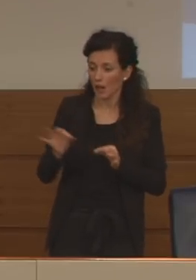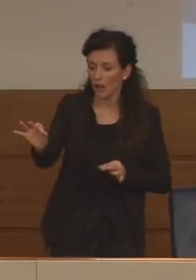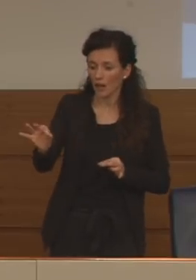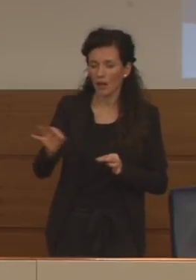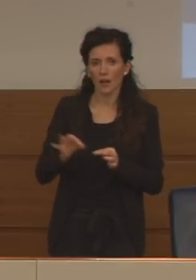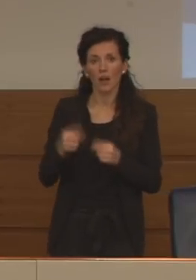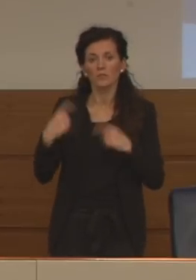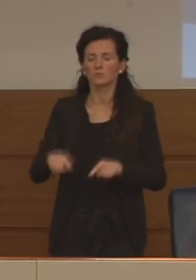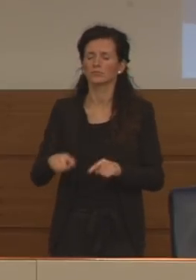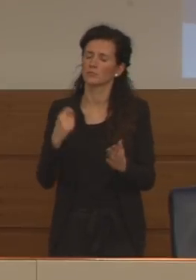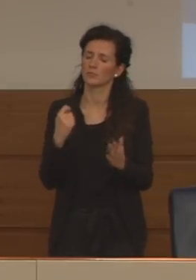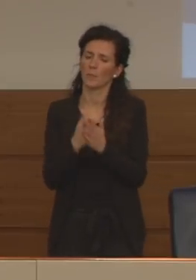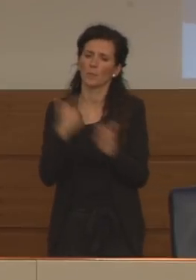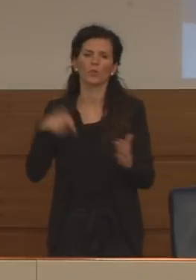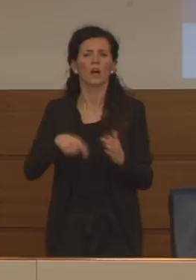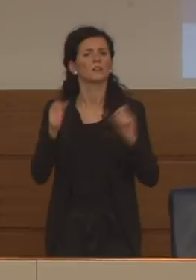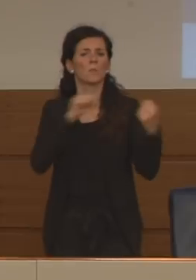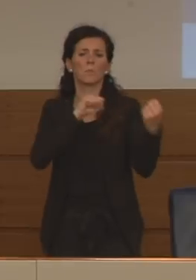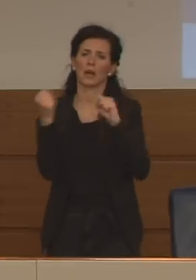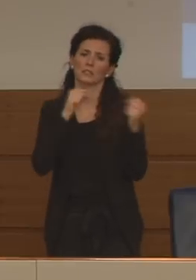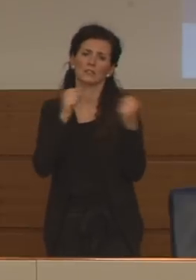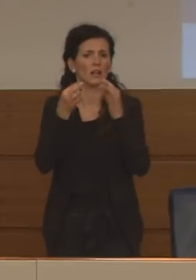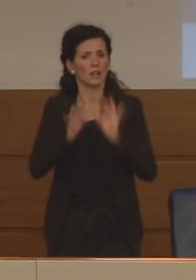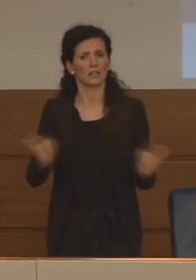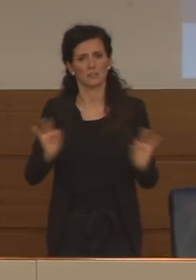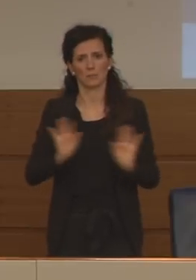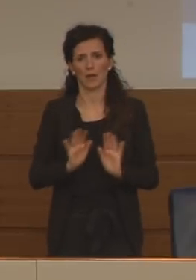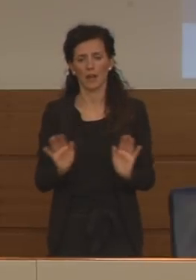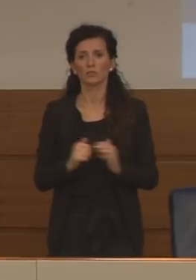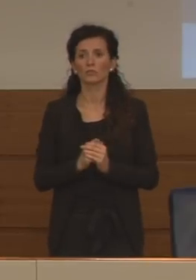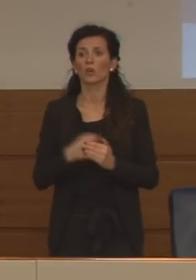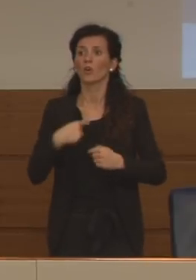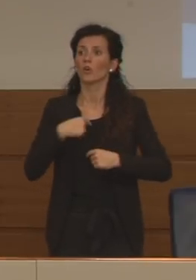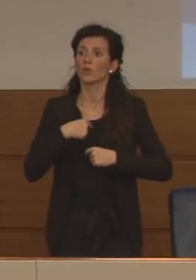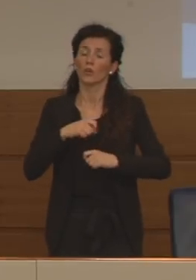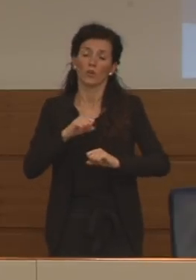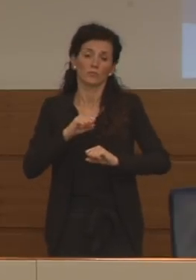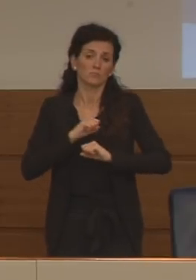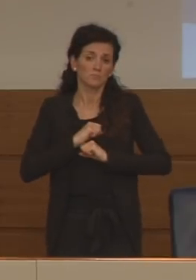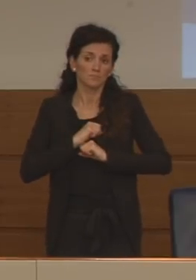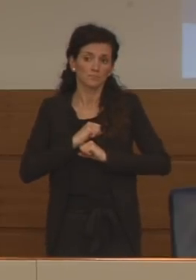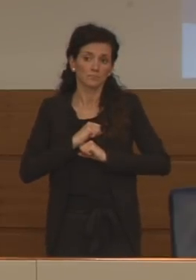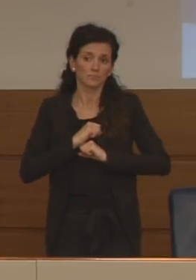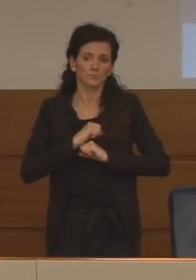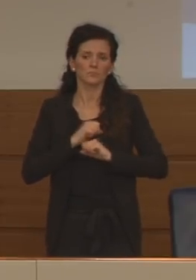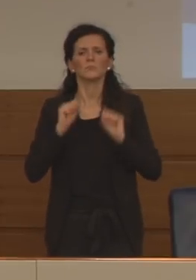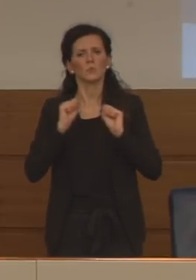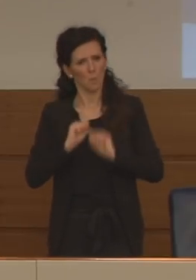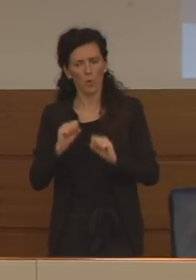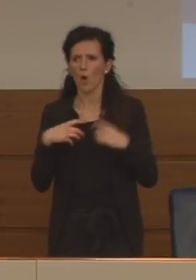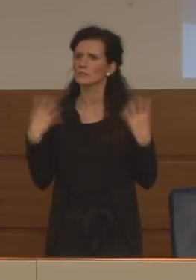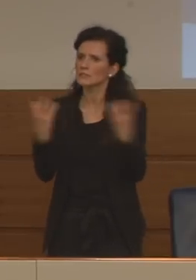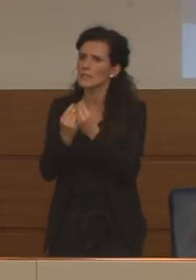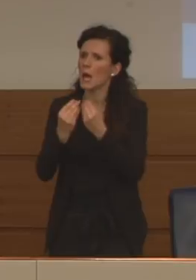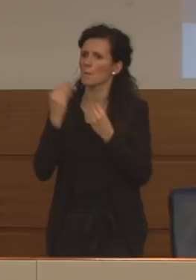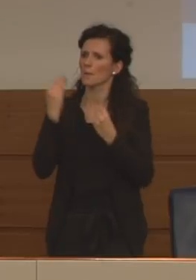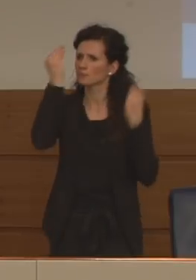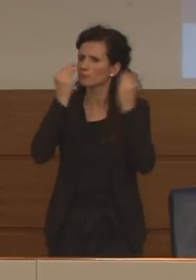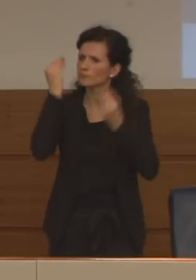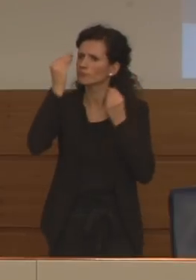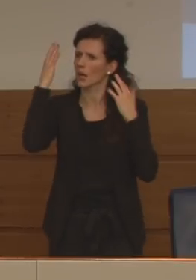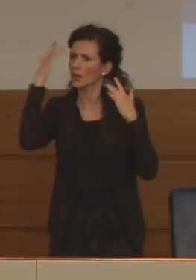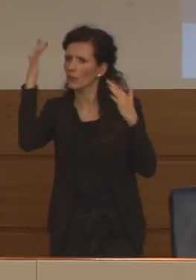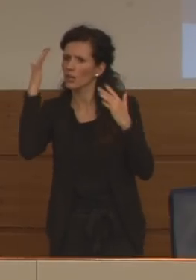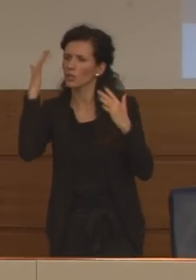di questa battaglia io credo che si possa poi fare altri tipi di riflessione però certamente